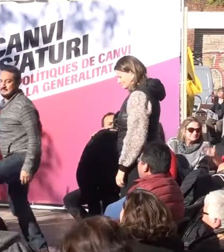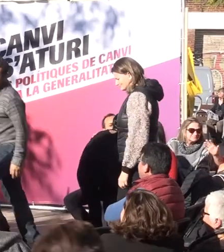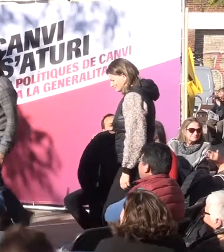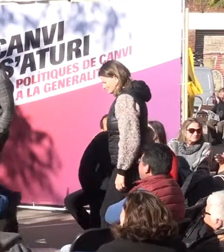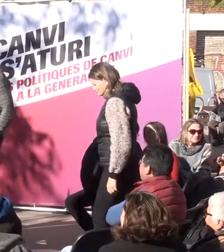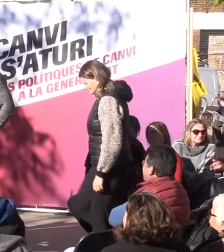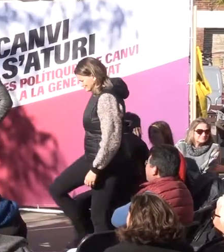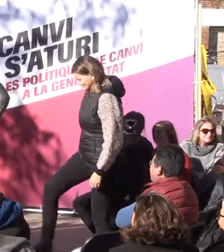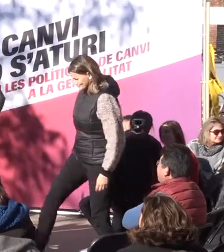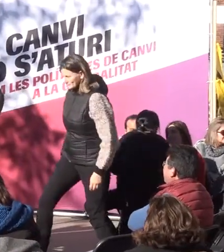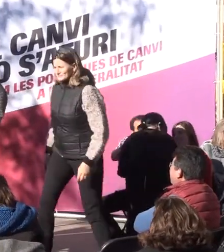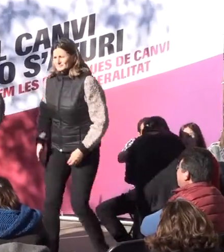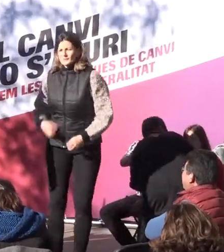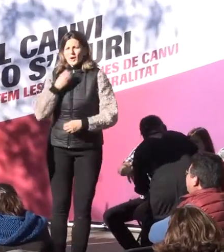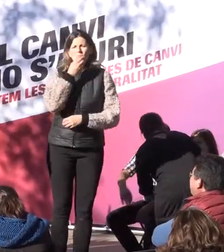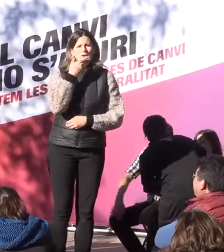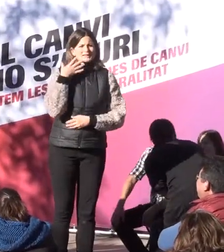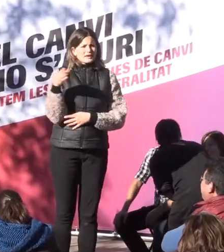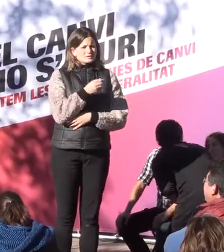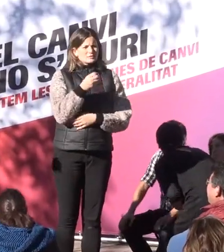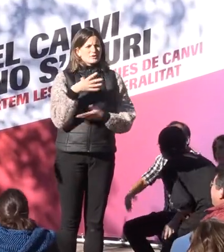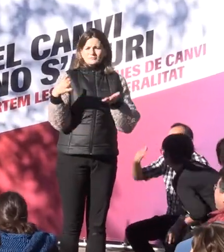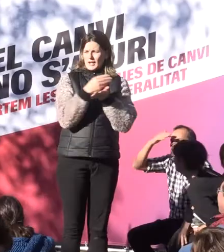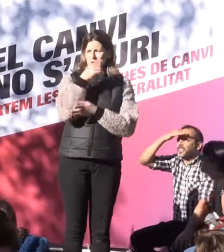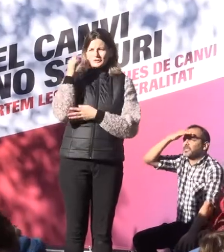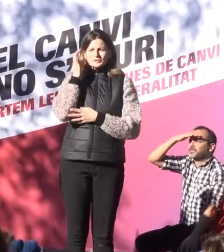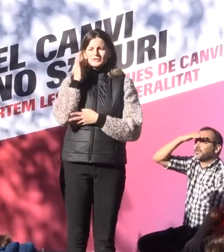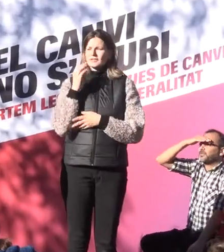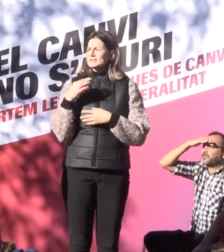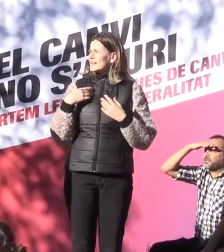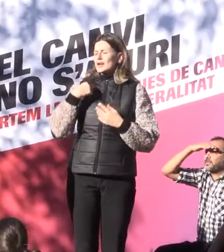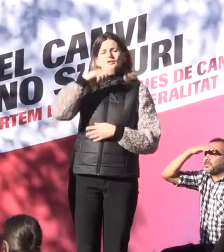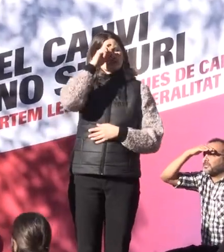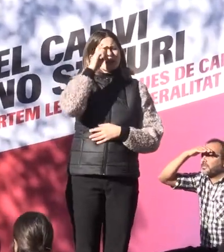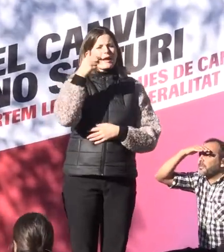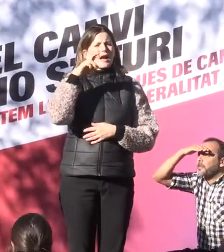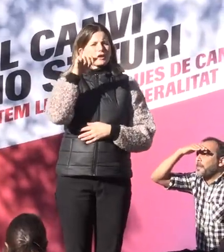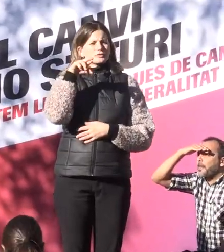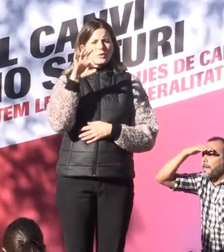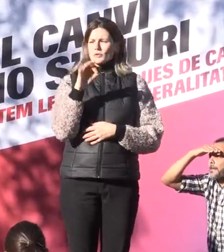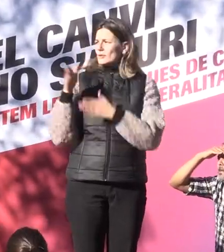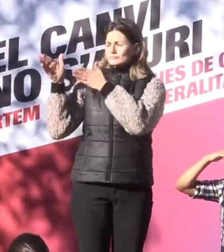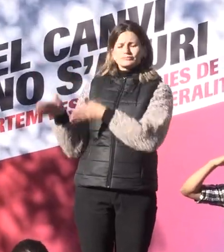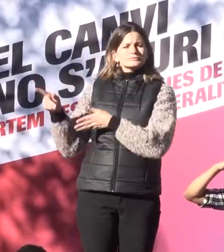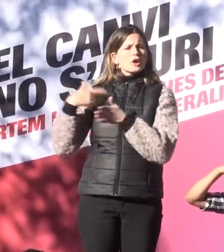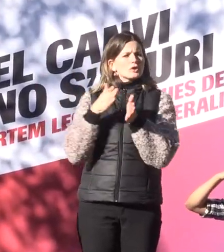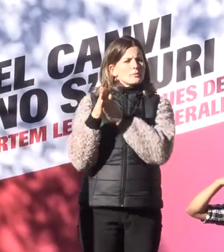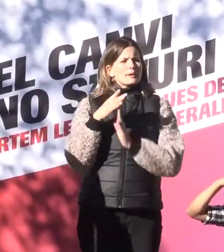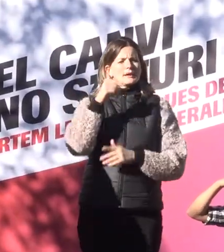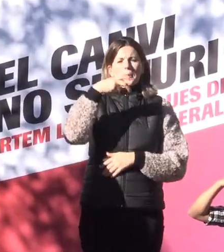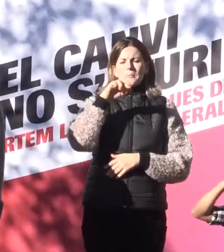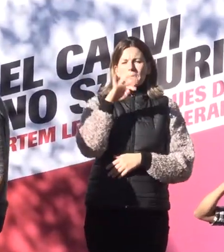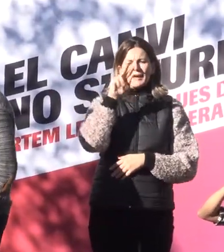buena tarde tutor a todos y todas bueno mi nombre es arturo y les quiero presentar a martín durán martín